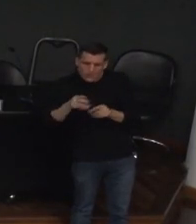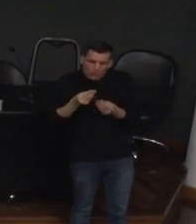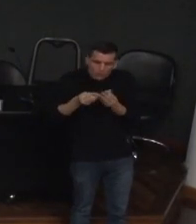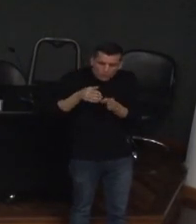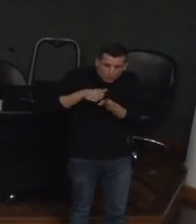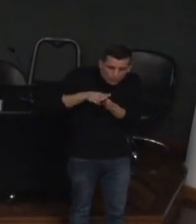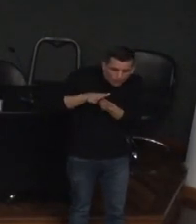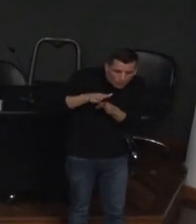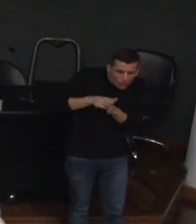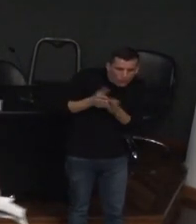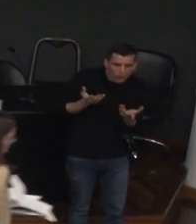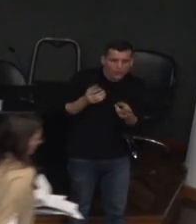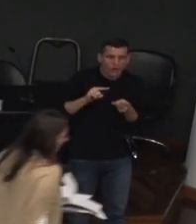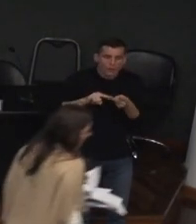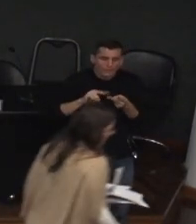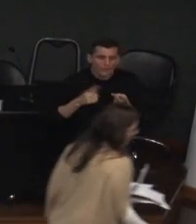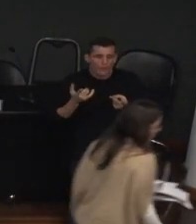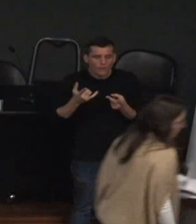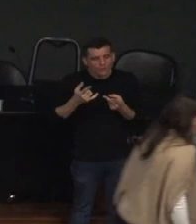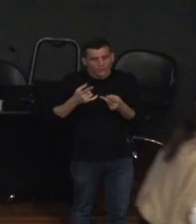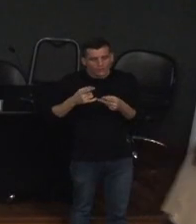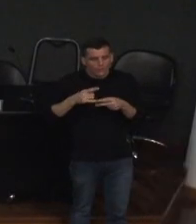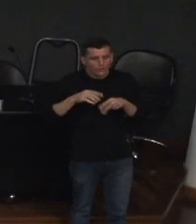orientação sexual,